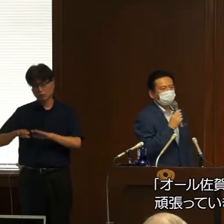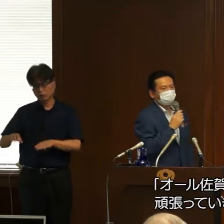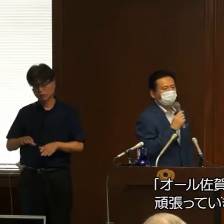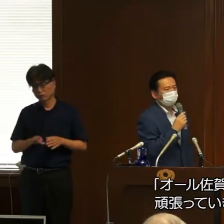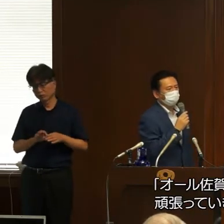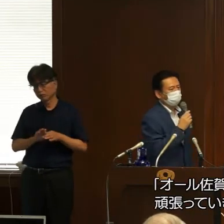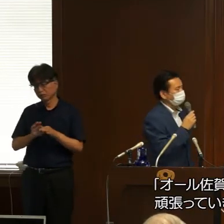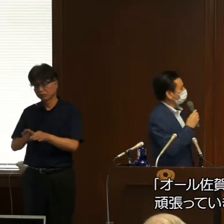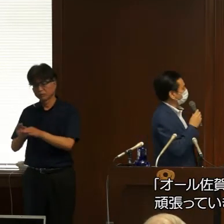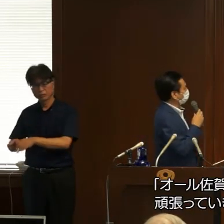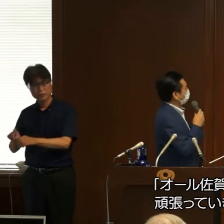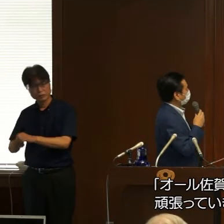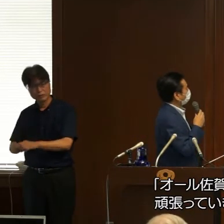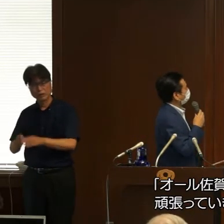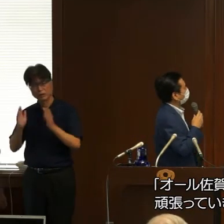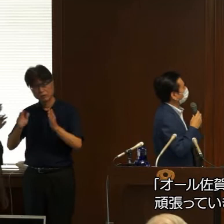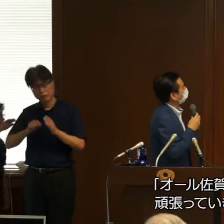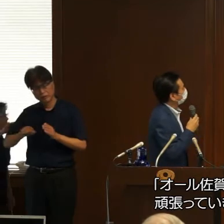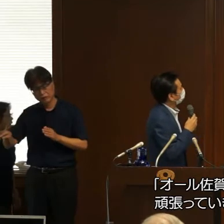で頑張っていきたいと思います。